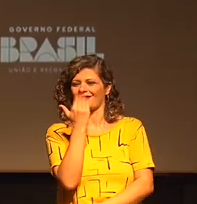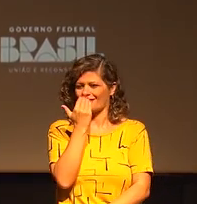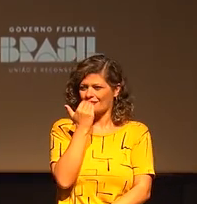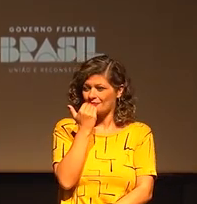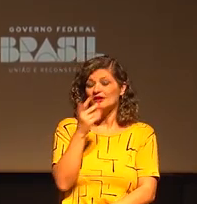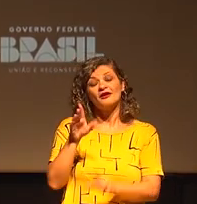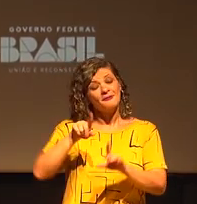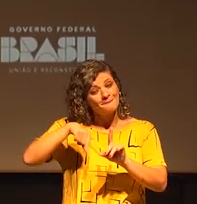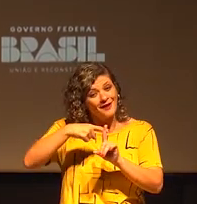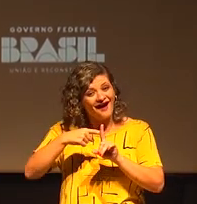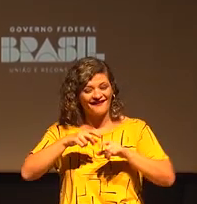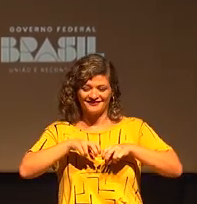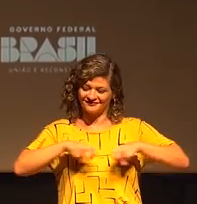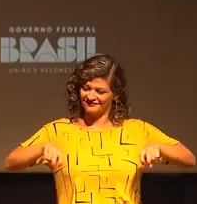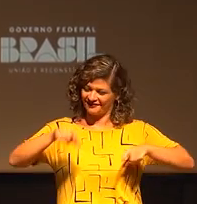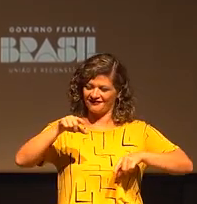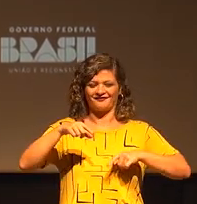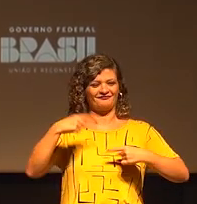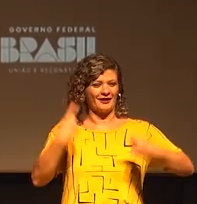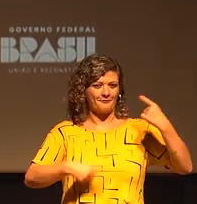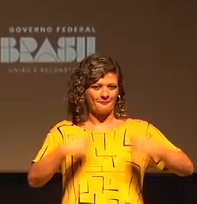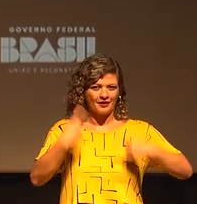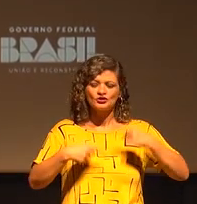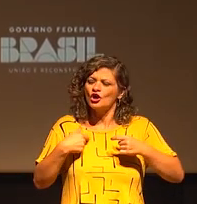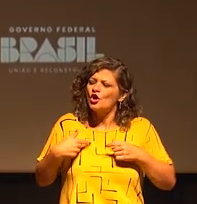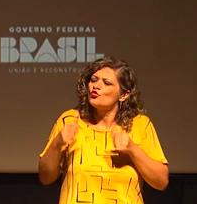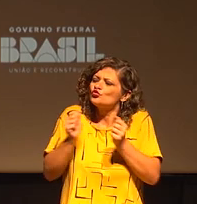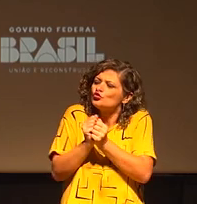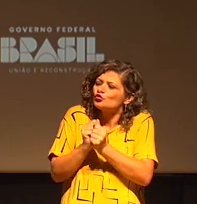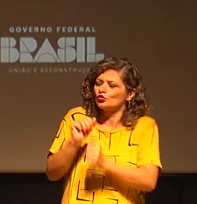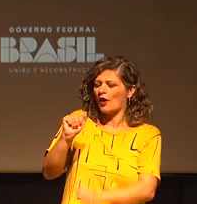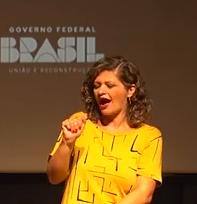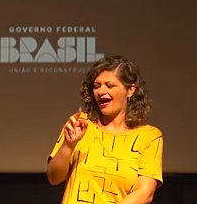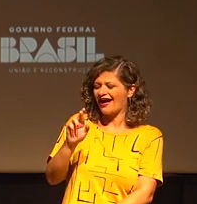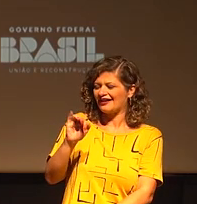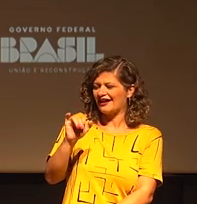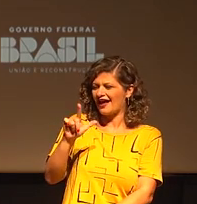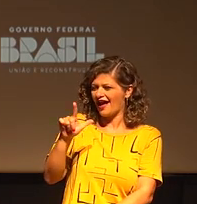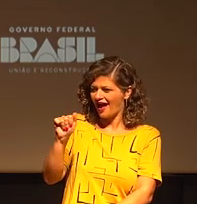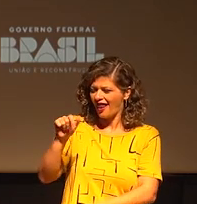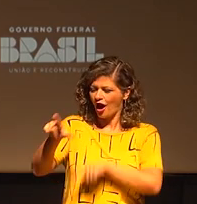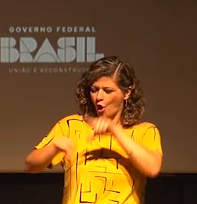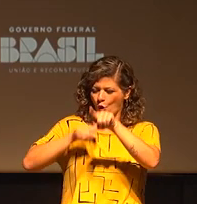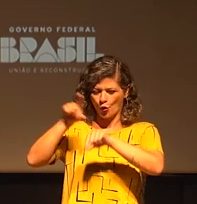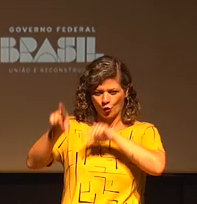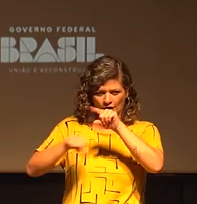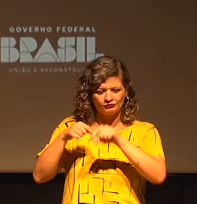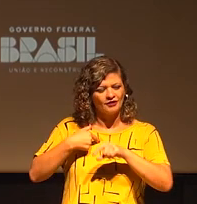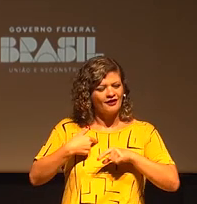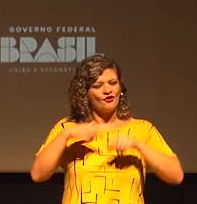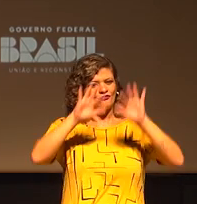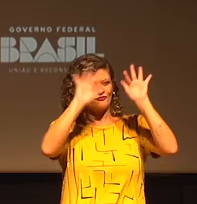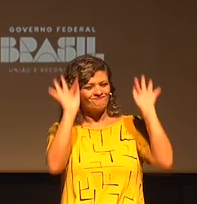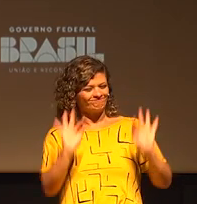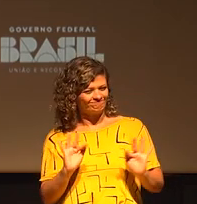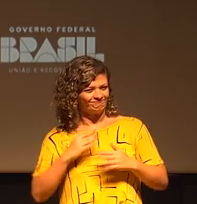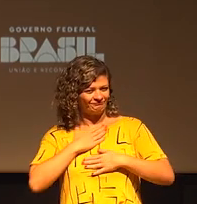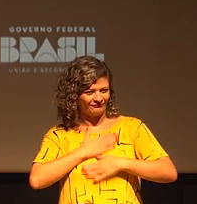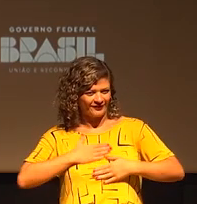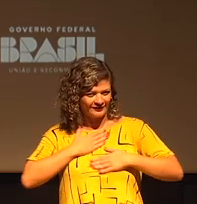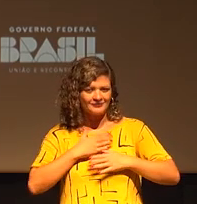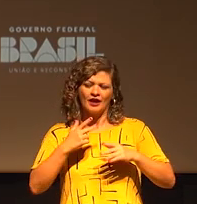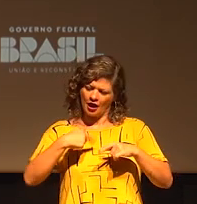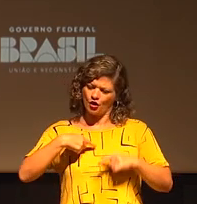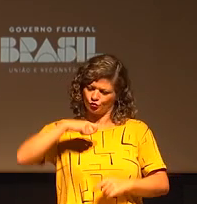dos debates também fiz essa curadoria junto com Ariela e eu tô muito feliz porque eu sou cozinheira né